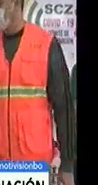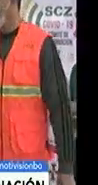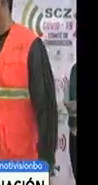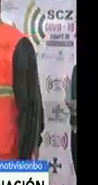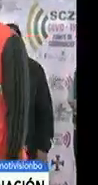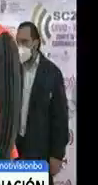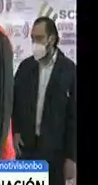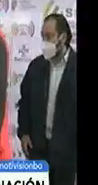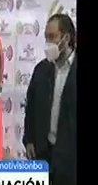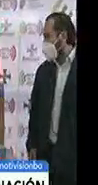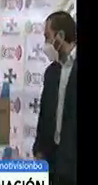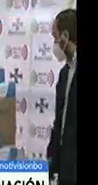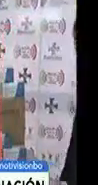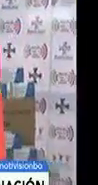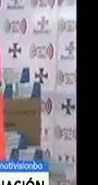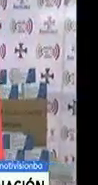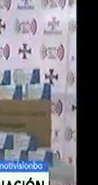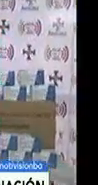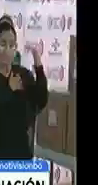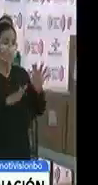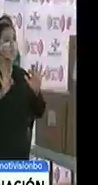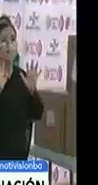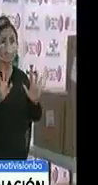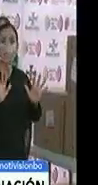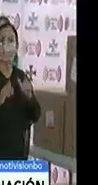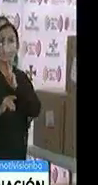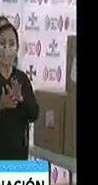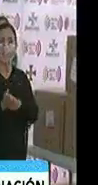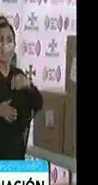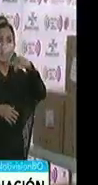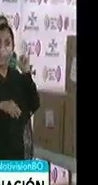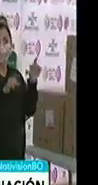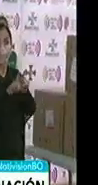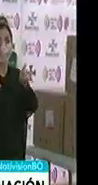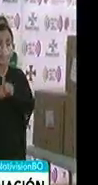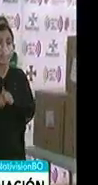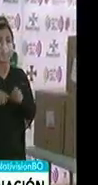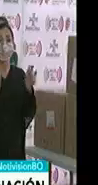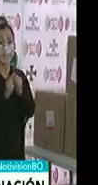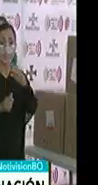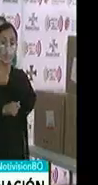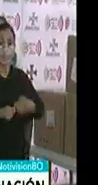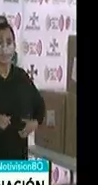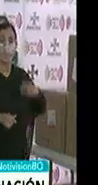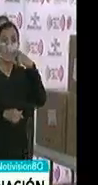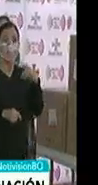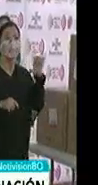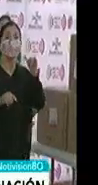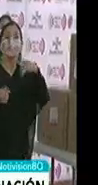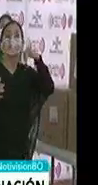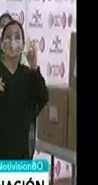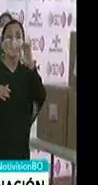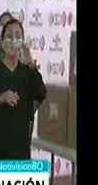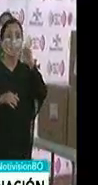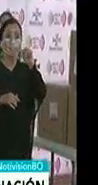decía el secretario de la Gobernación. Con el cual estuvimos también el día de ayer junto con nuestro gobernador firmando un convenio